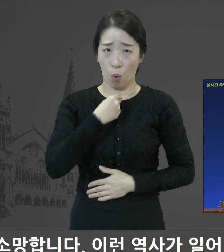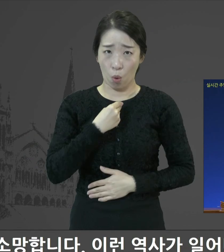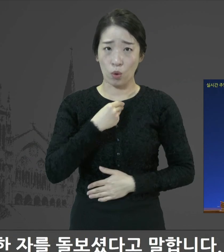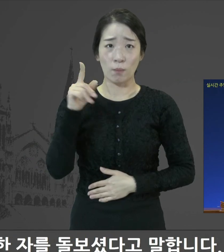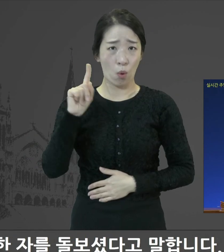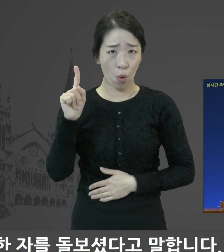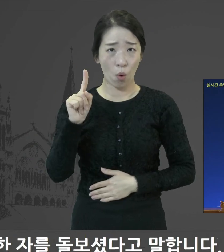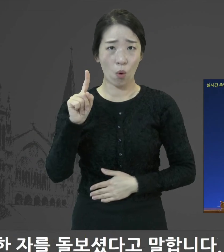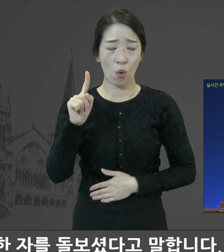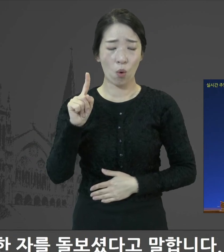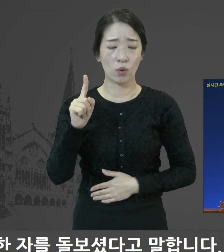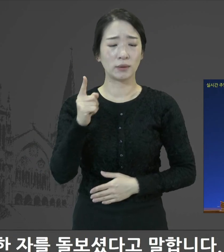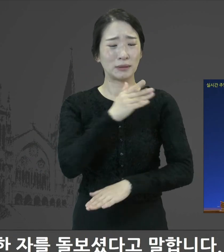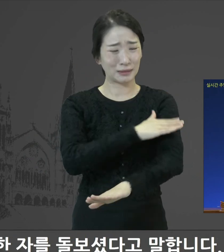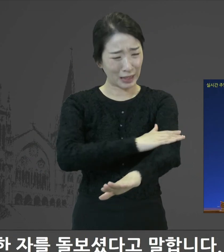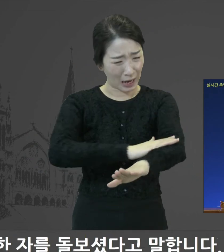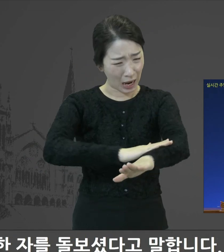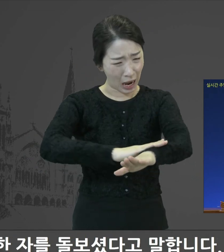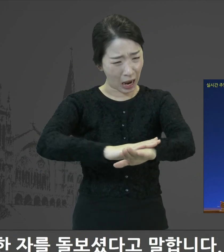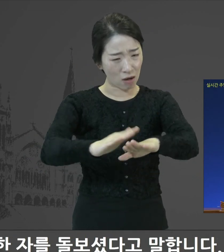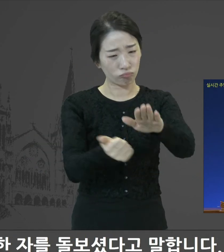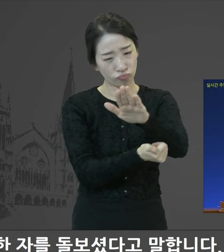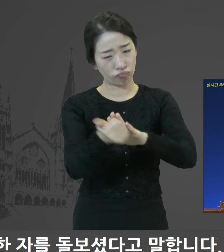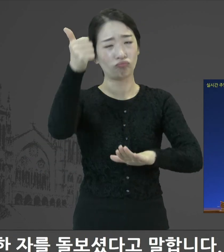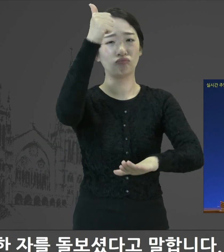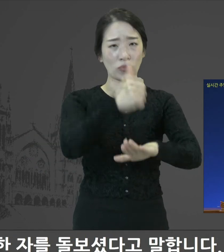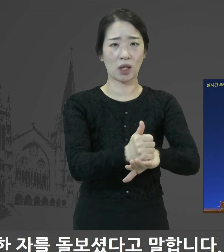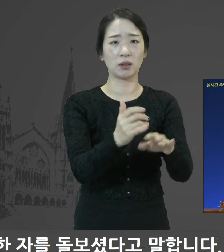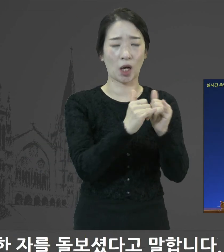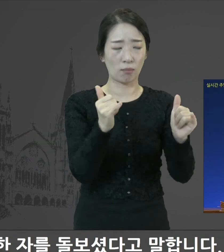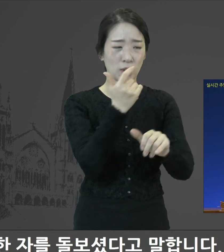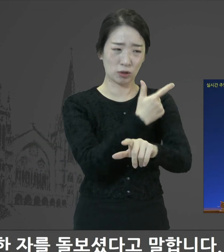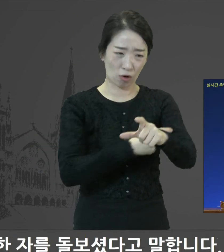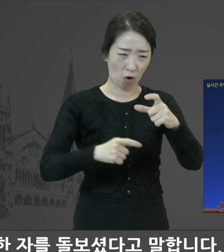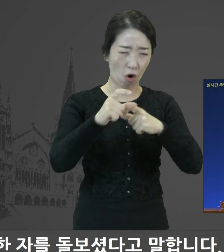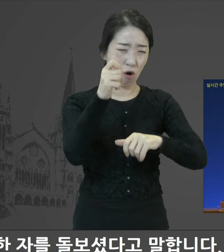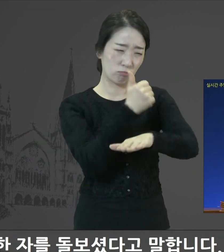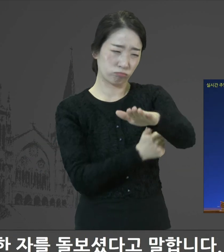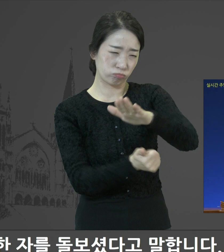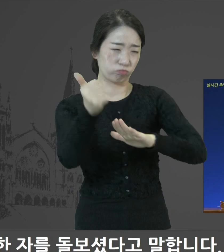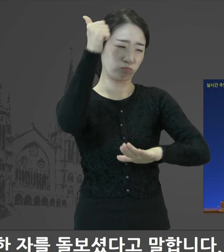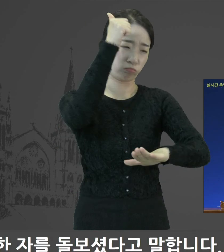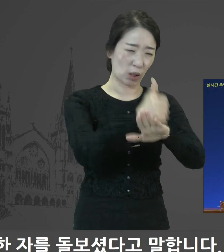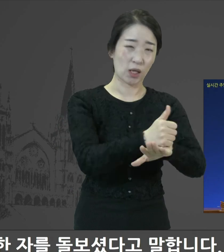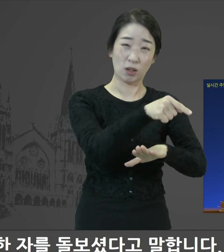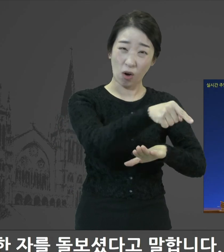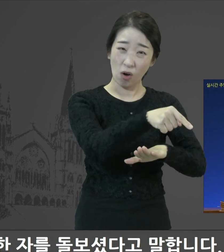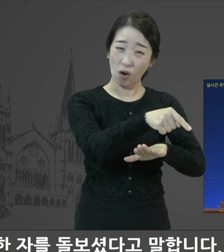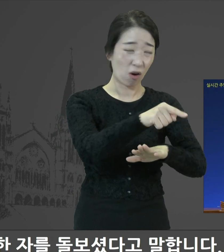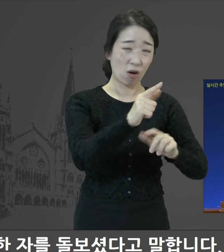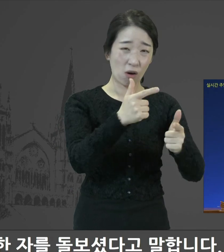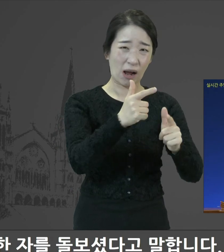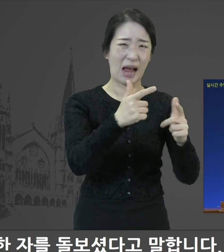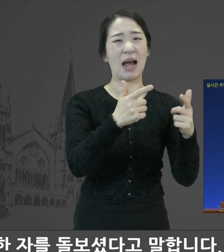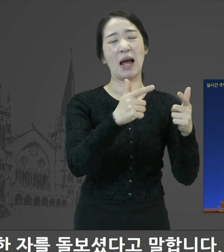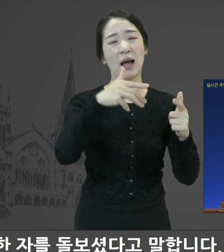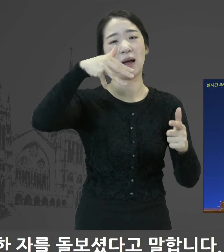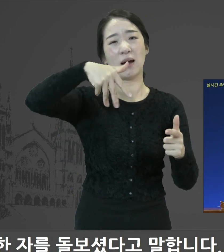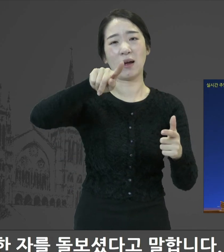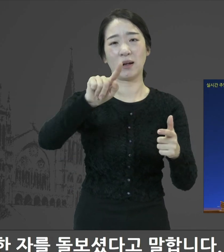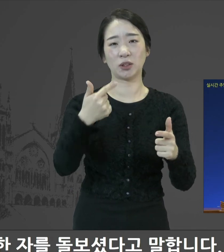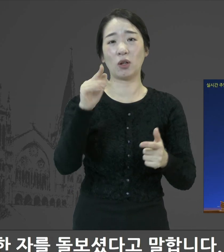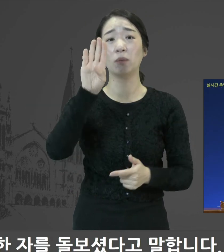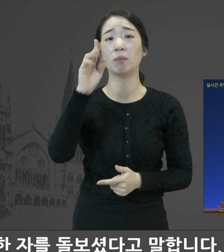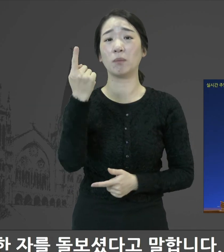있는 사람이 더 잘 돼서 정말 최고로 잘 되는 거, 이거는 아닌 것 같아요. 그것도 복인